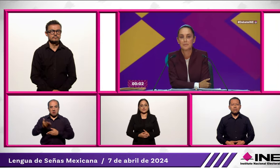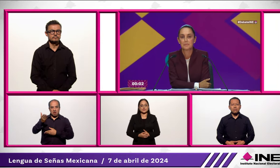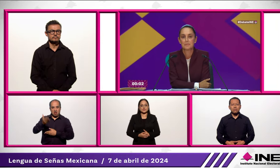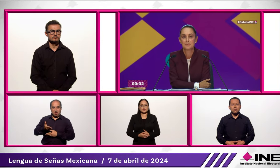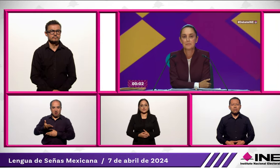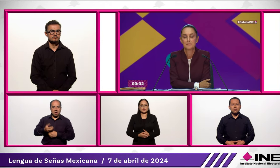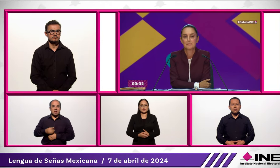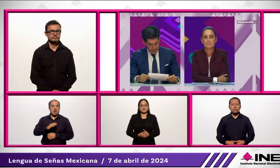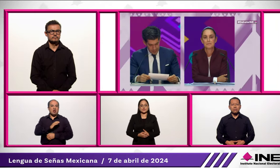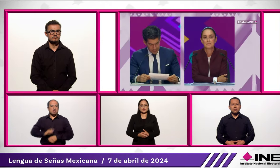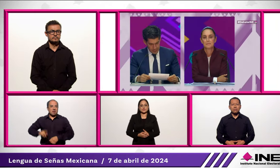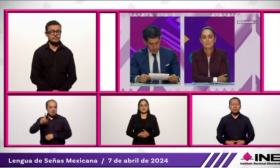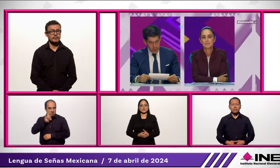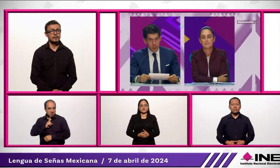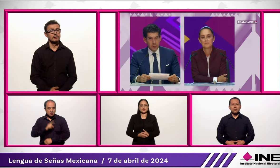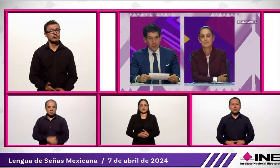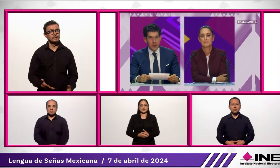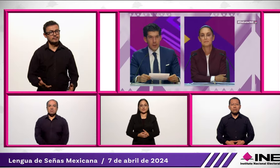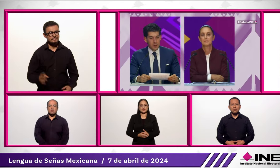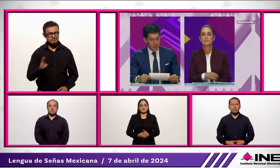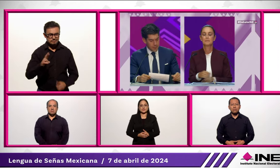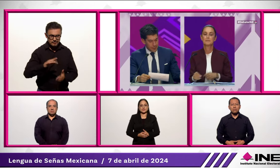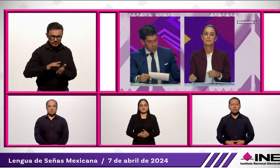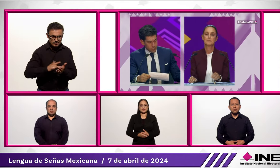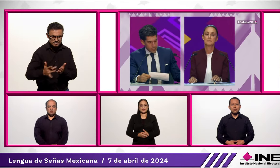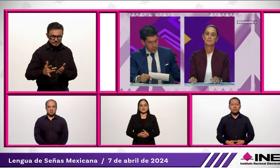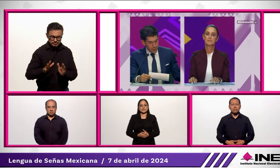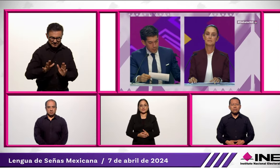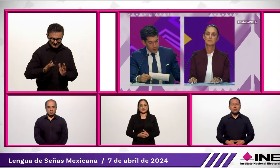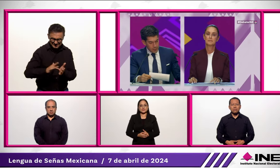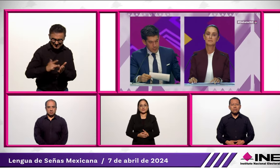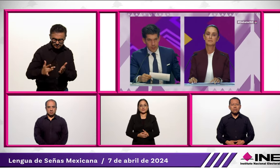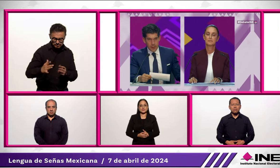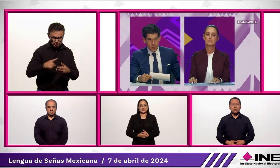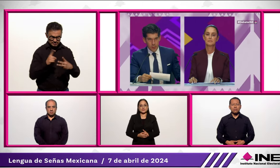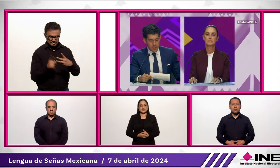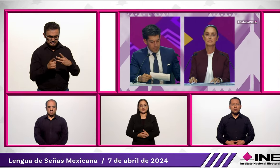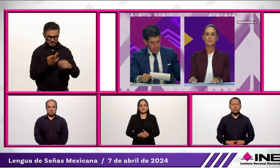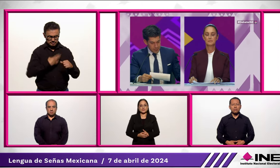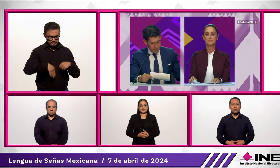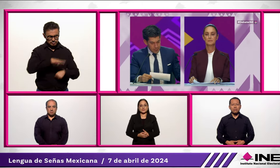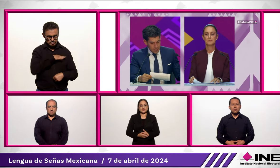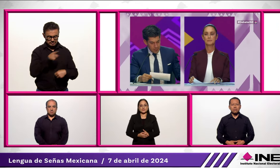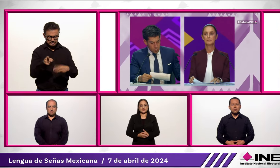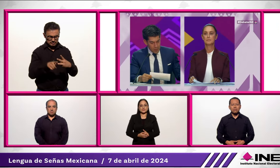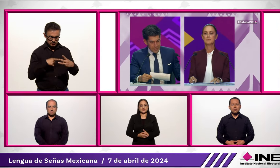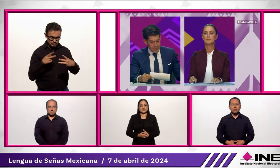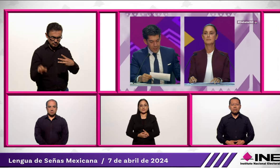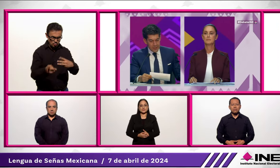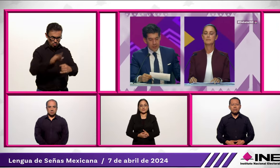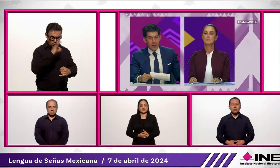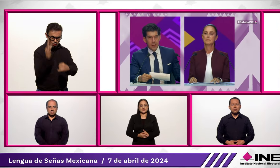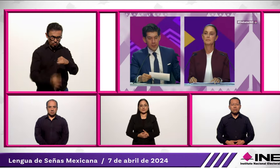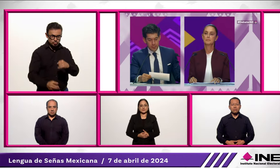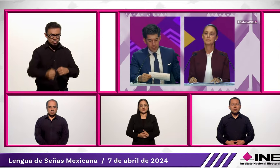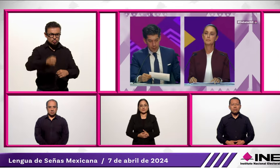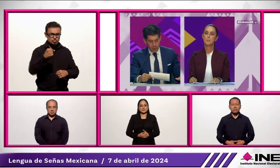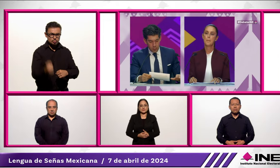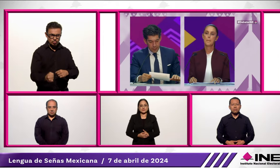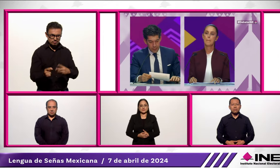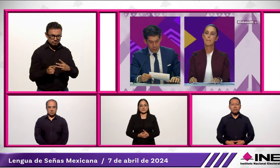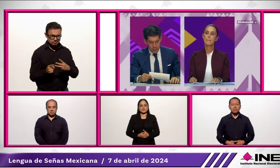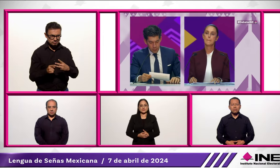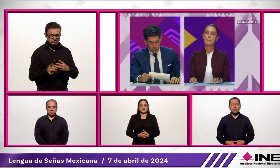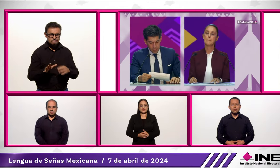candidata. Gracias, candidata Claudia Sheinbaum. Tercera y última pregunta, esta del sur del país. ¿Cuál sería la estrategia